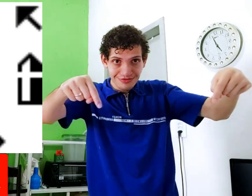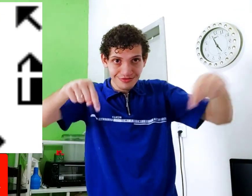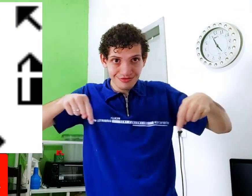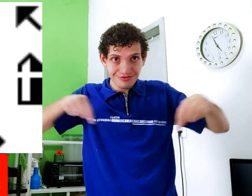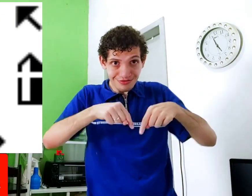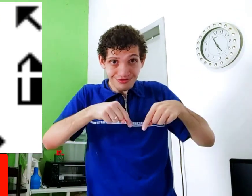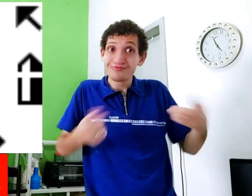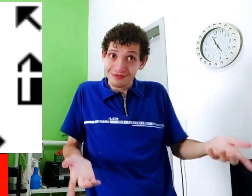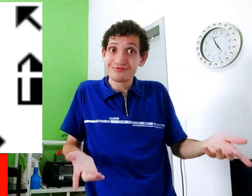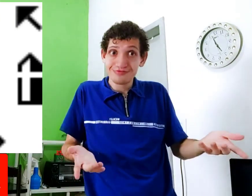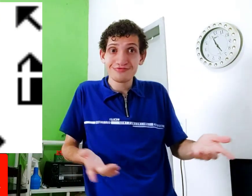quadrada.